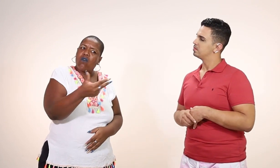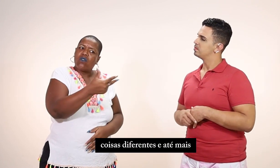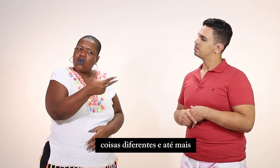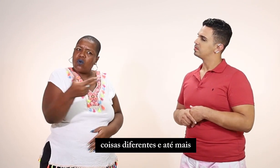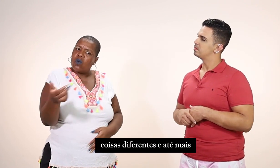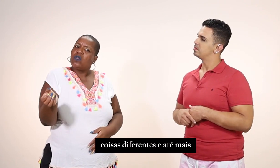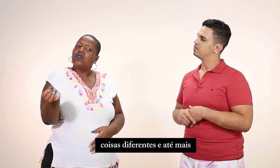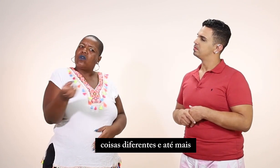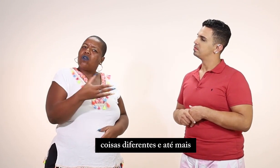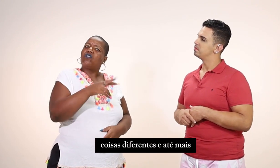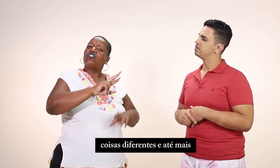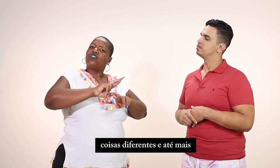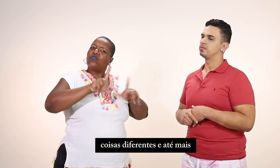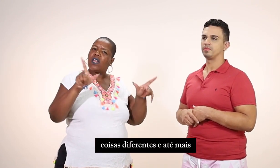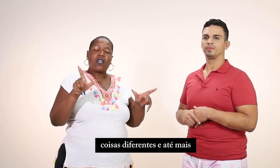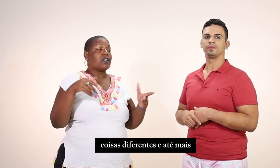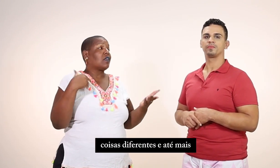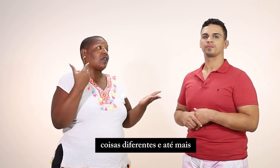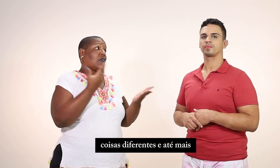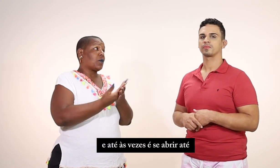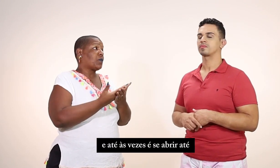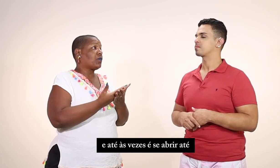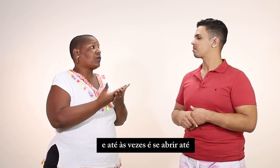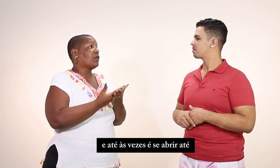coisas diferentes, e até mais, e até